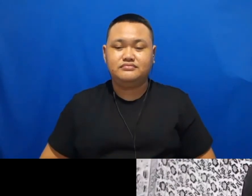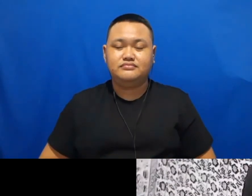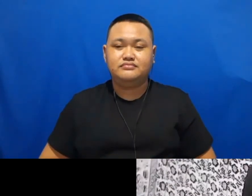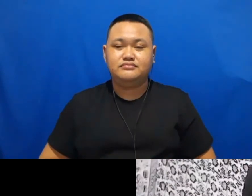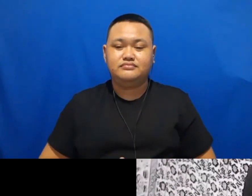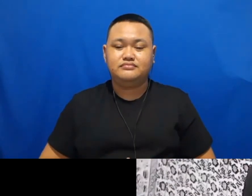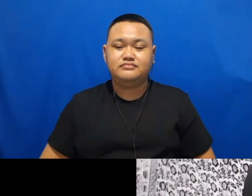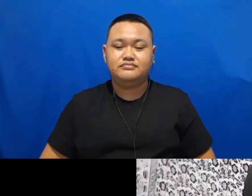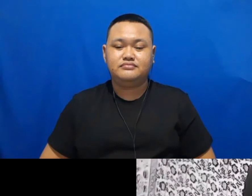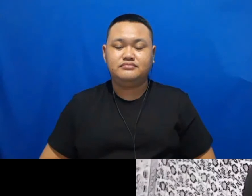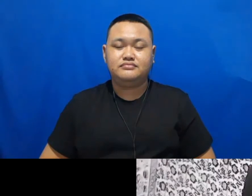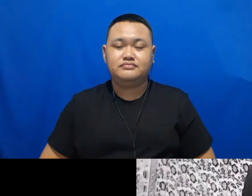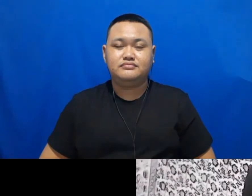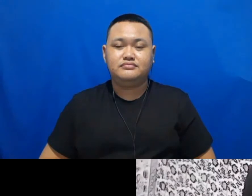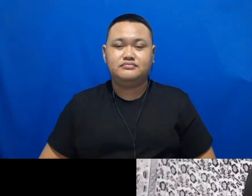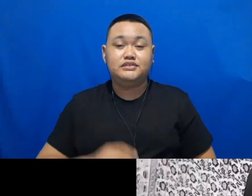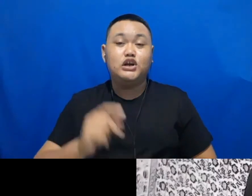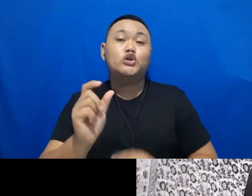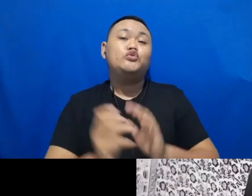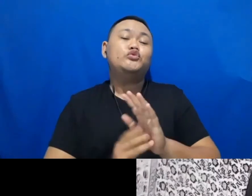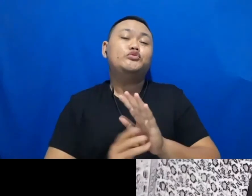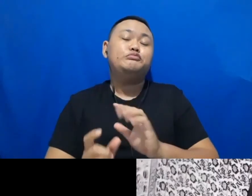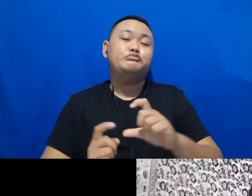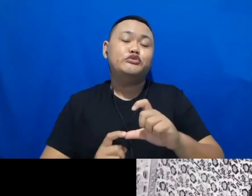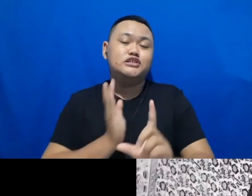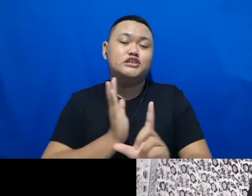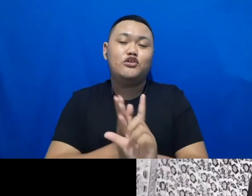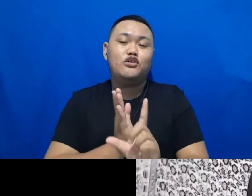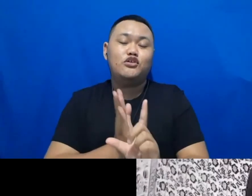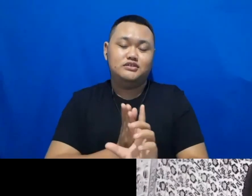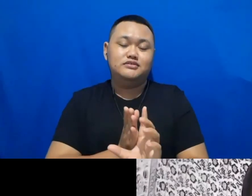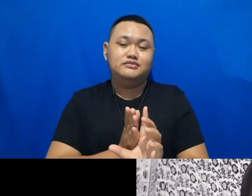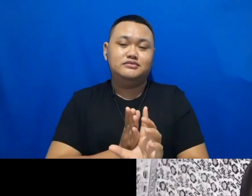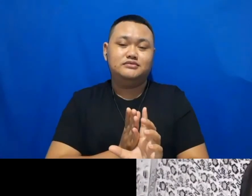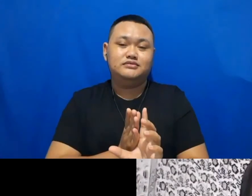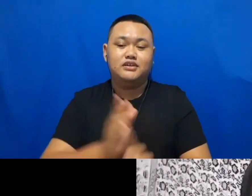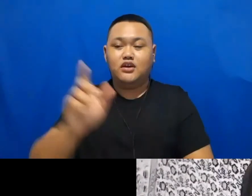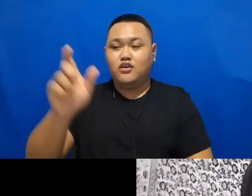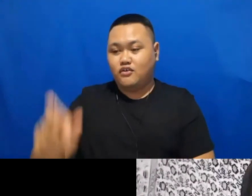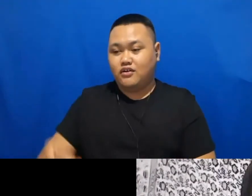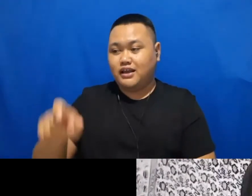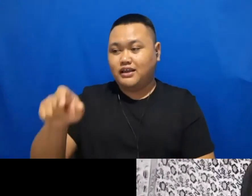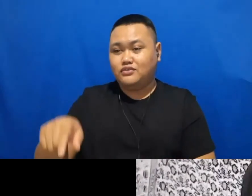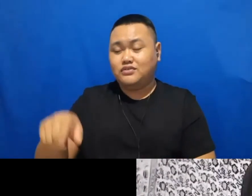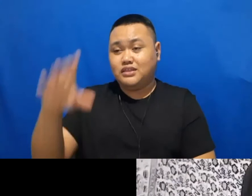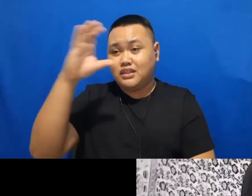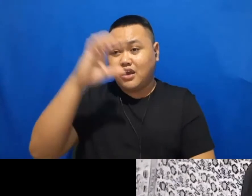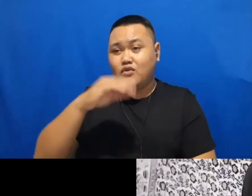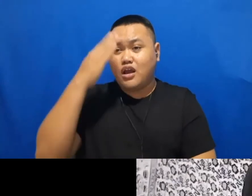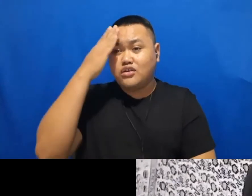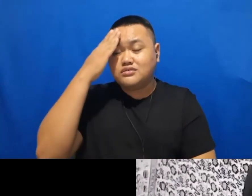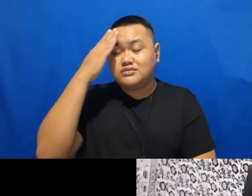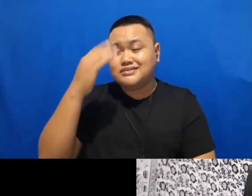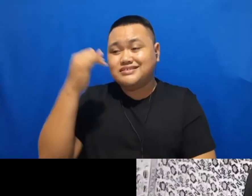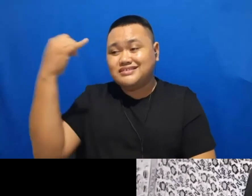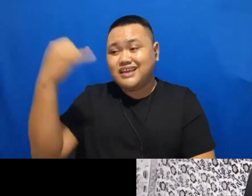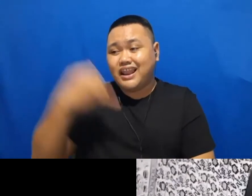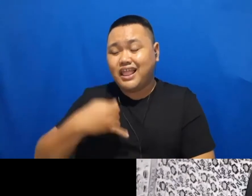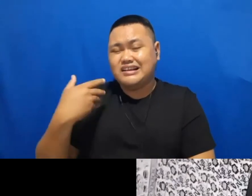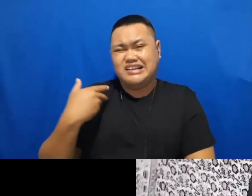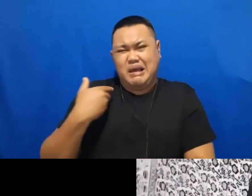cara pandangnya itu bias. Kalau kita pakai kacamata seperti ini ada biasnya nih gitu ya. Itu yang level yang paling